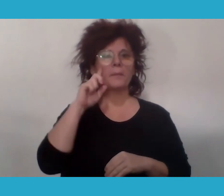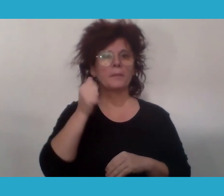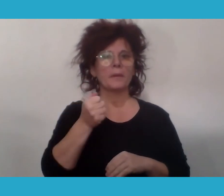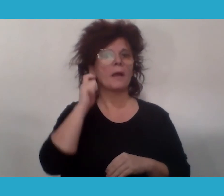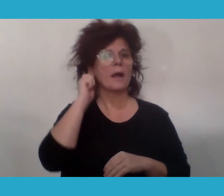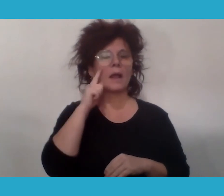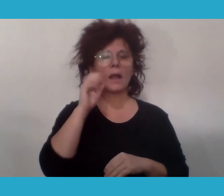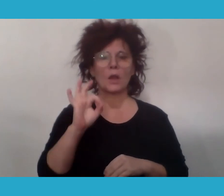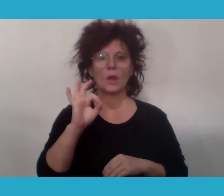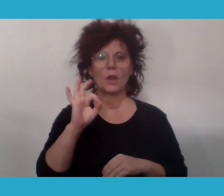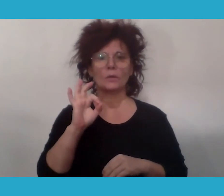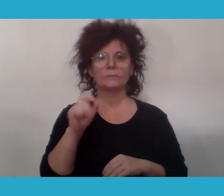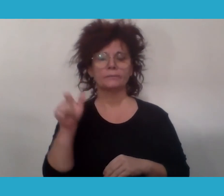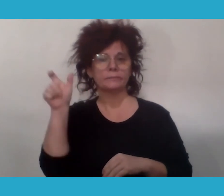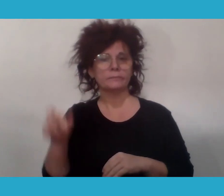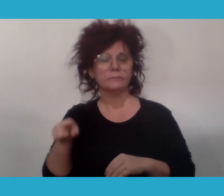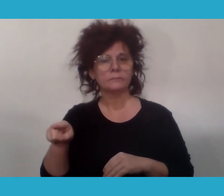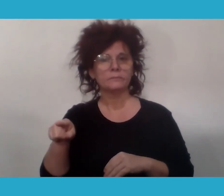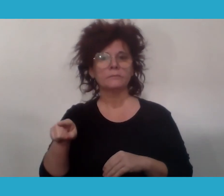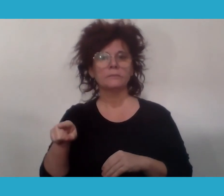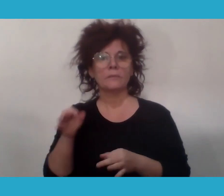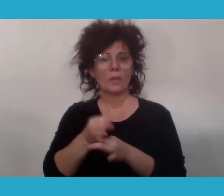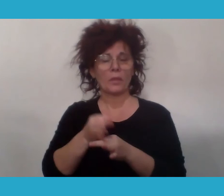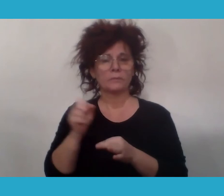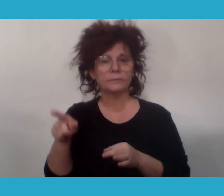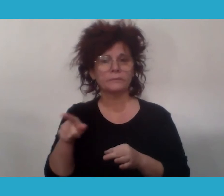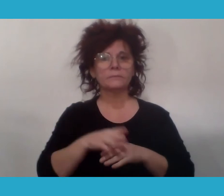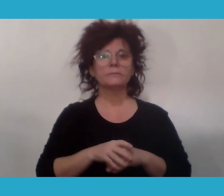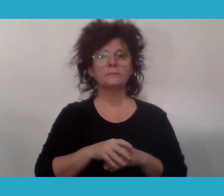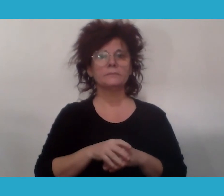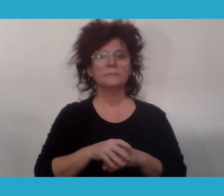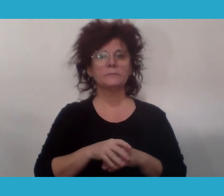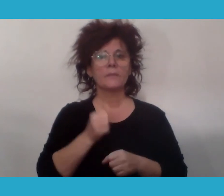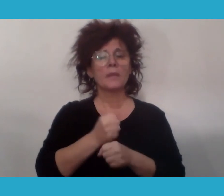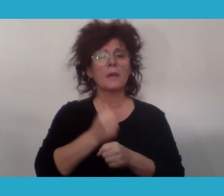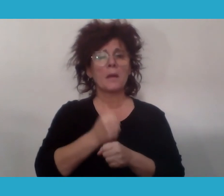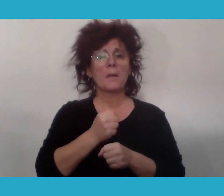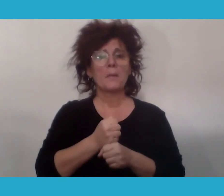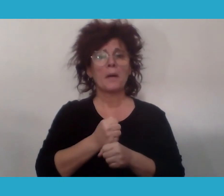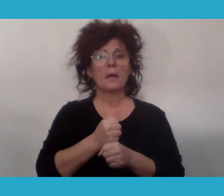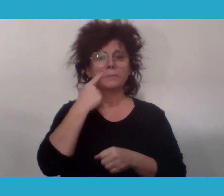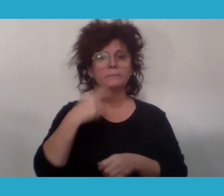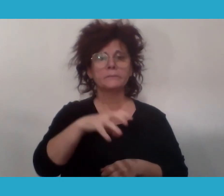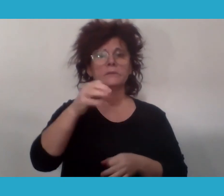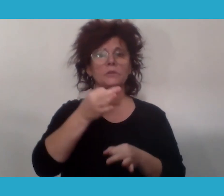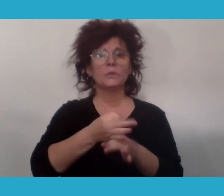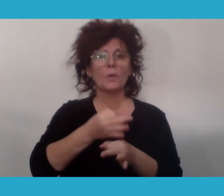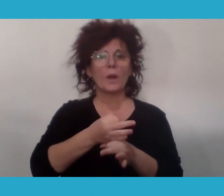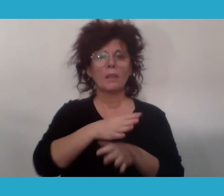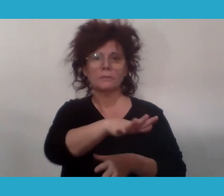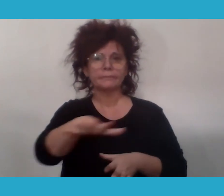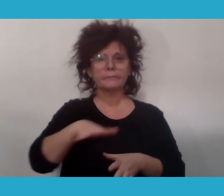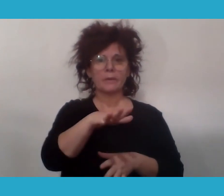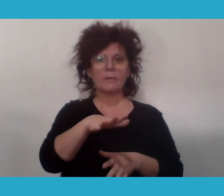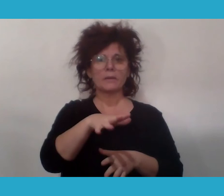al señor Piaggio Eduardo José María, quien se dice docente y trabaja en institutos educativos del